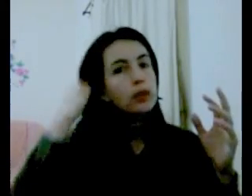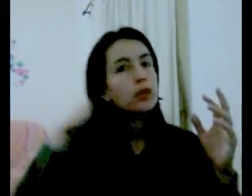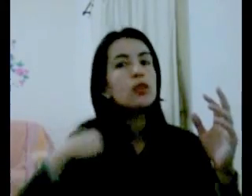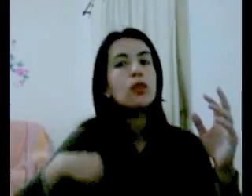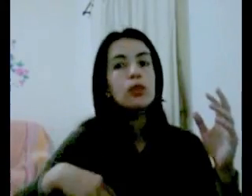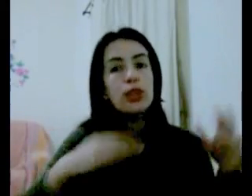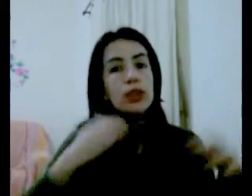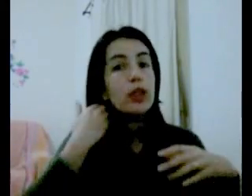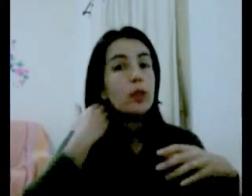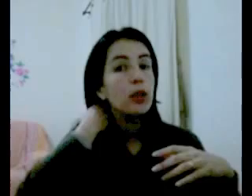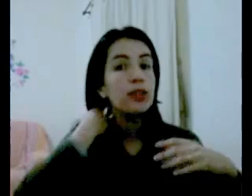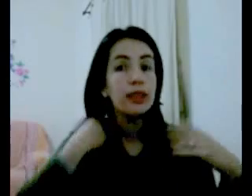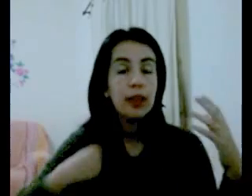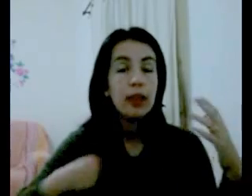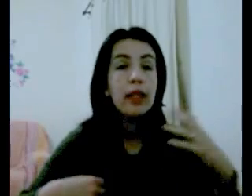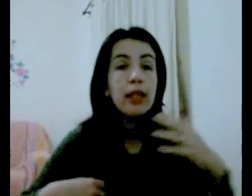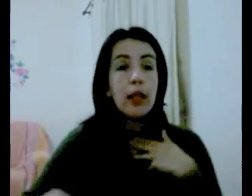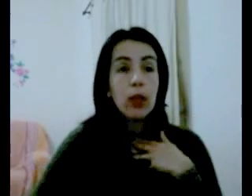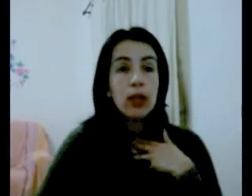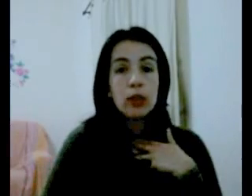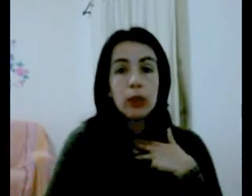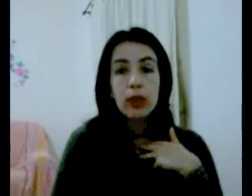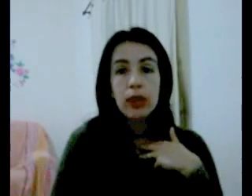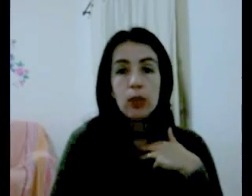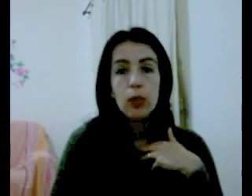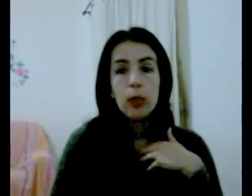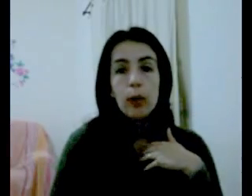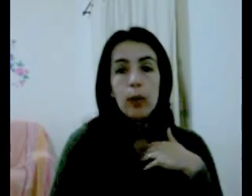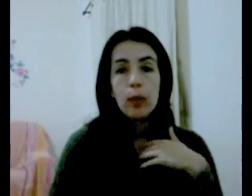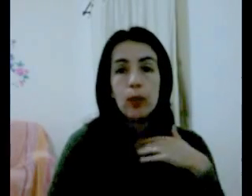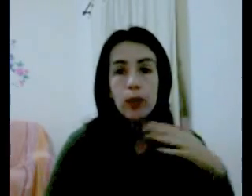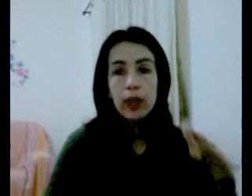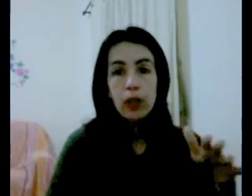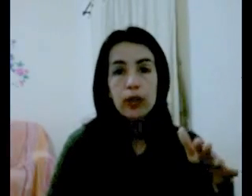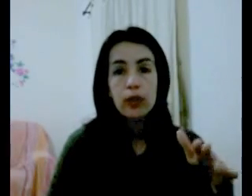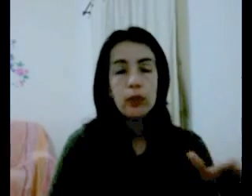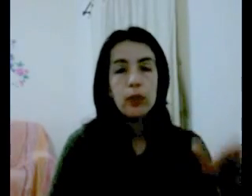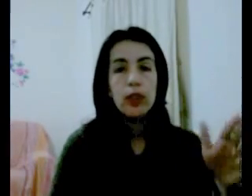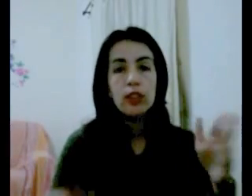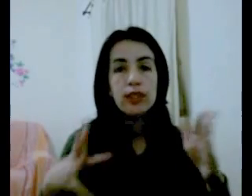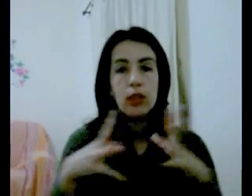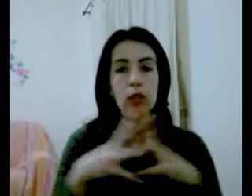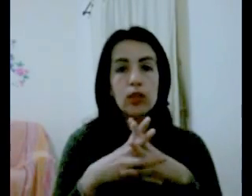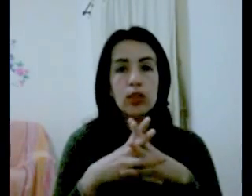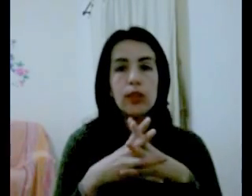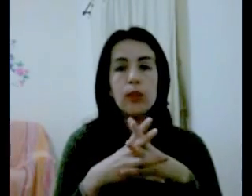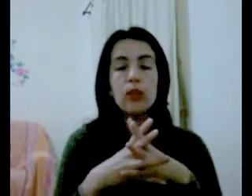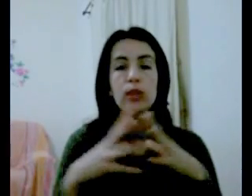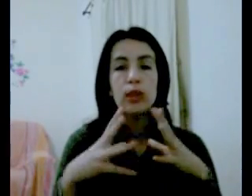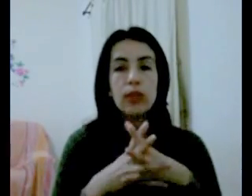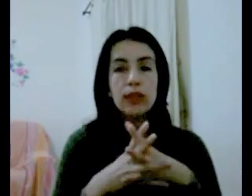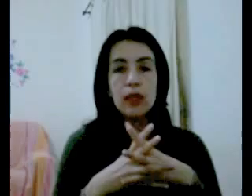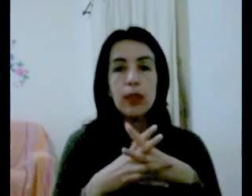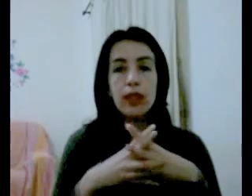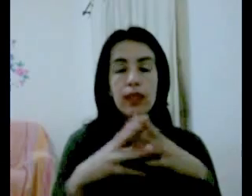tiveram uma menstruação de um dia, o que pode ser? Eu acho também que eu tenho muito problema hormonal, então eu acho que esse negócio da menstruação descer